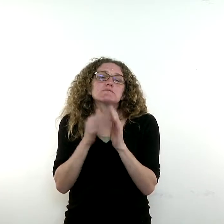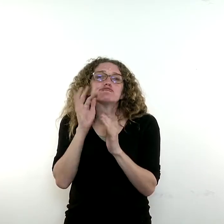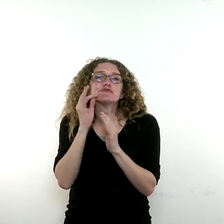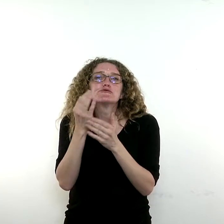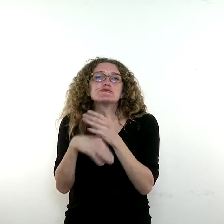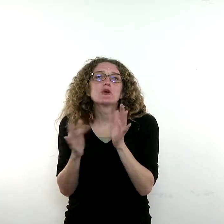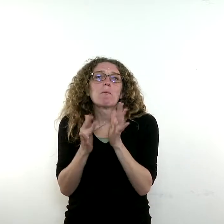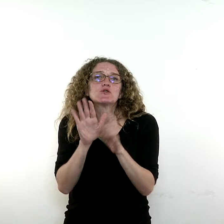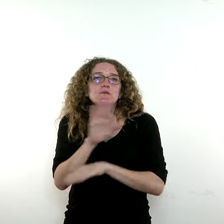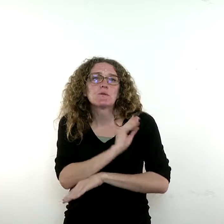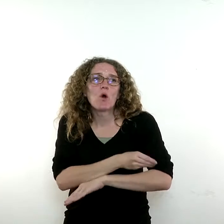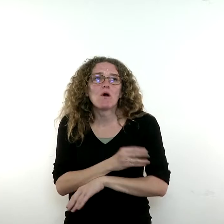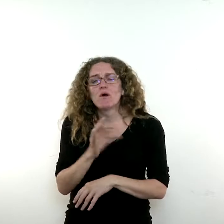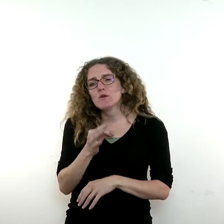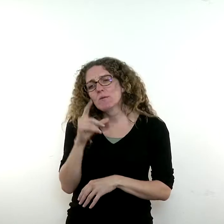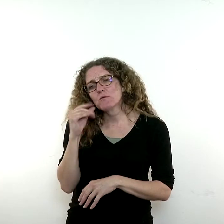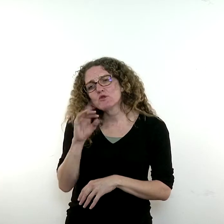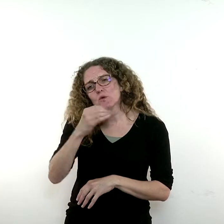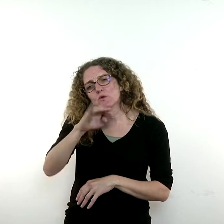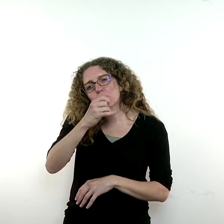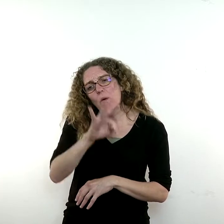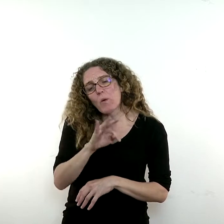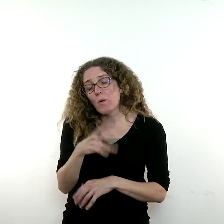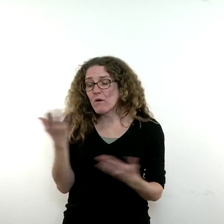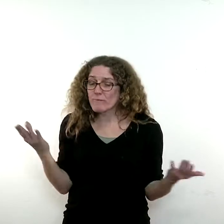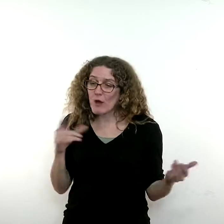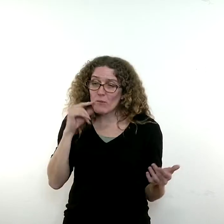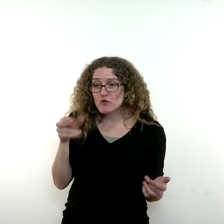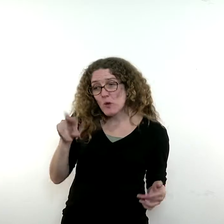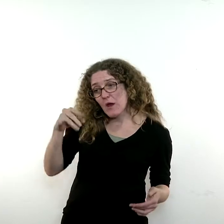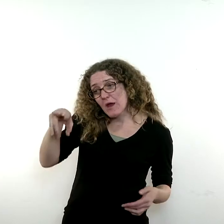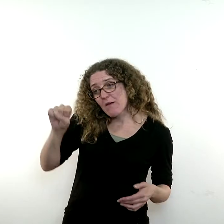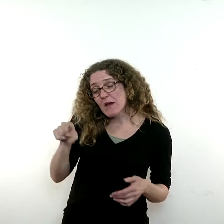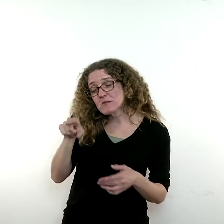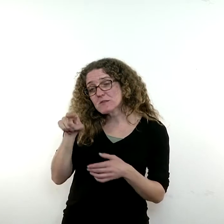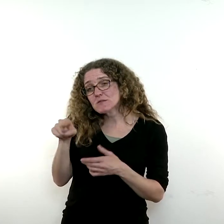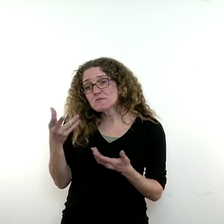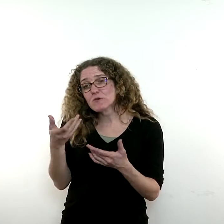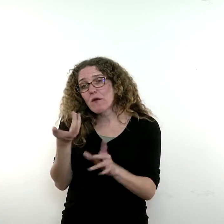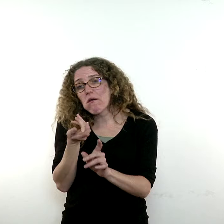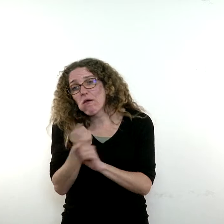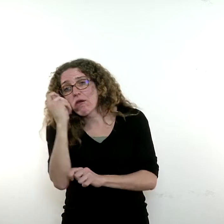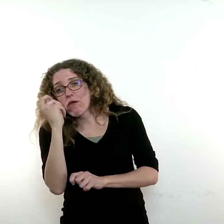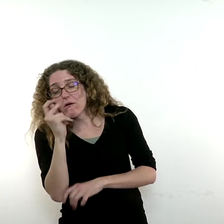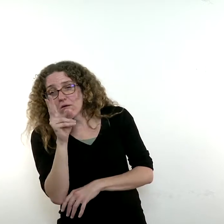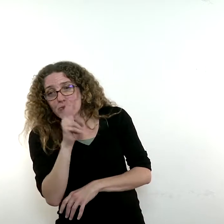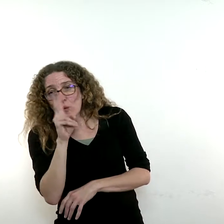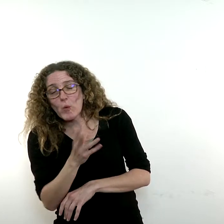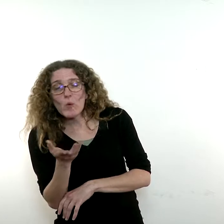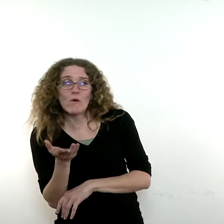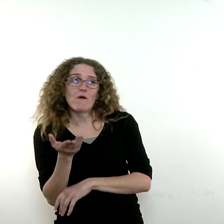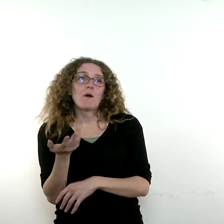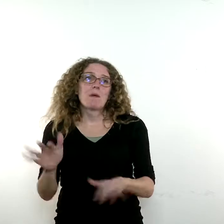Oui, mais monsieur Dumont, monsieur Rivas a fait cette incise avec humour.